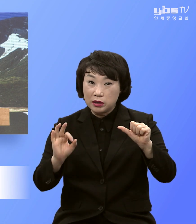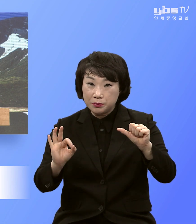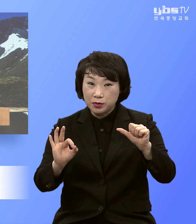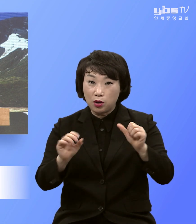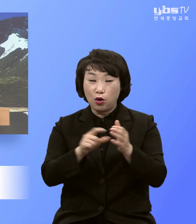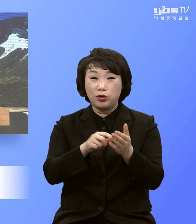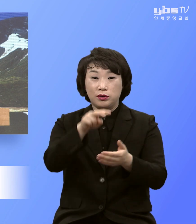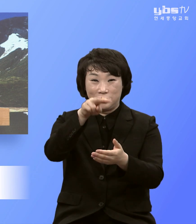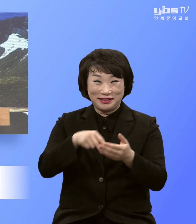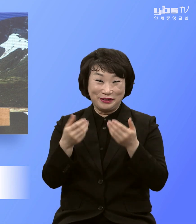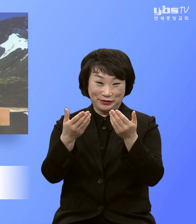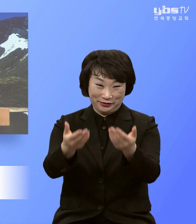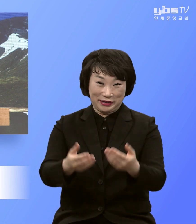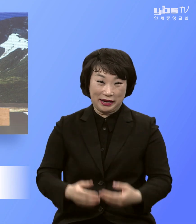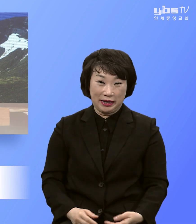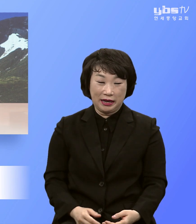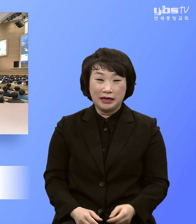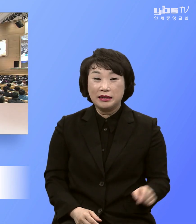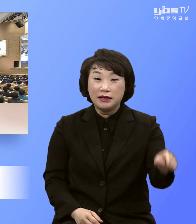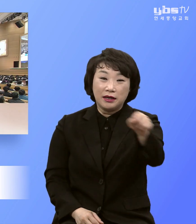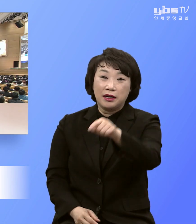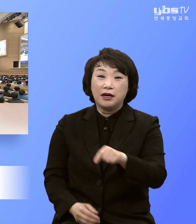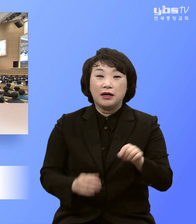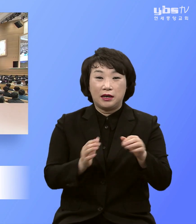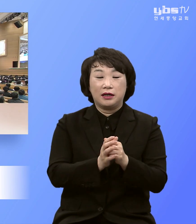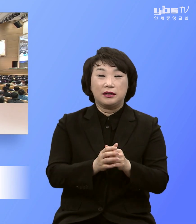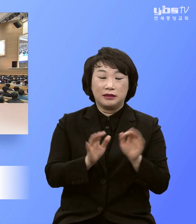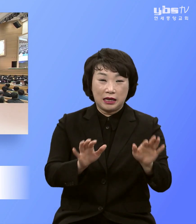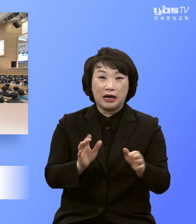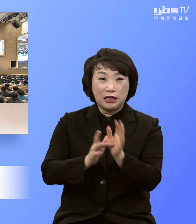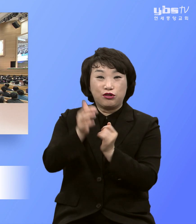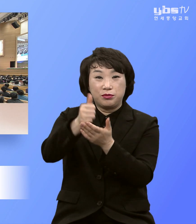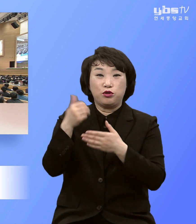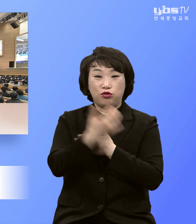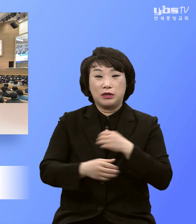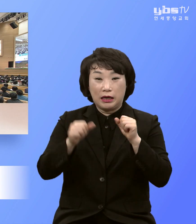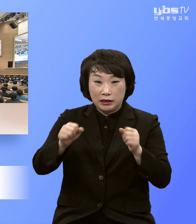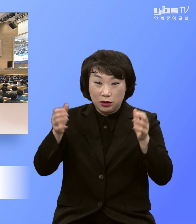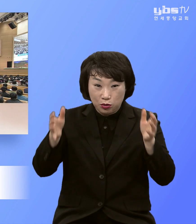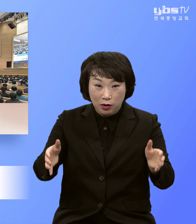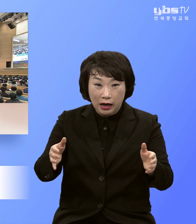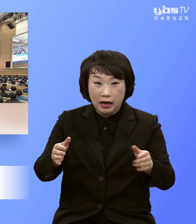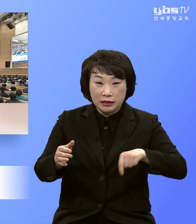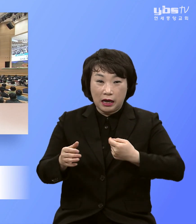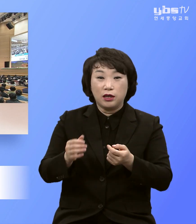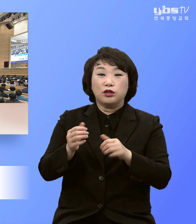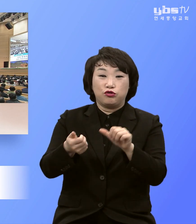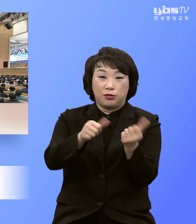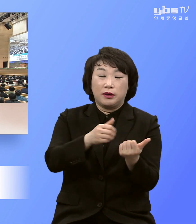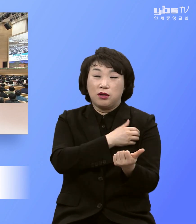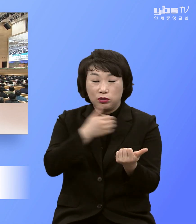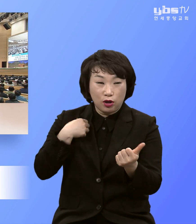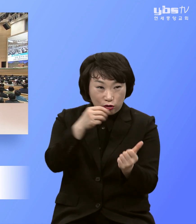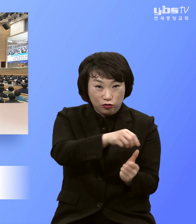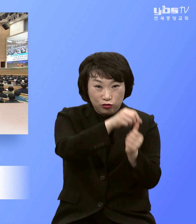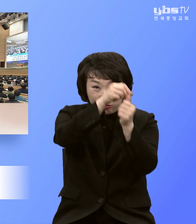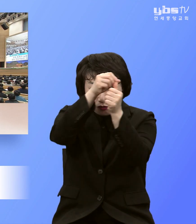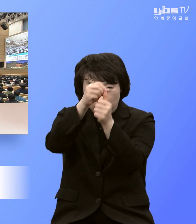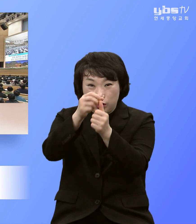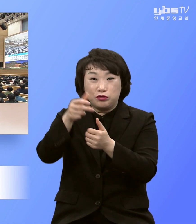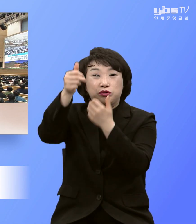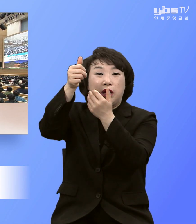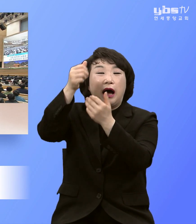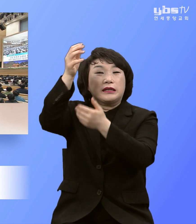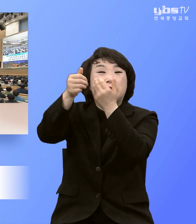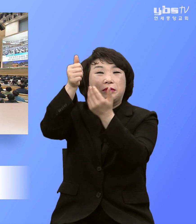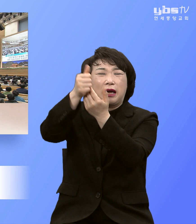10절에 한번 읽어봐. 그는 육체에 계실 때에 자기를 죽음에서 능히 구원하시리에게 심한